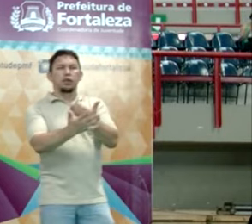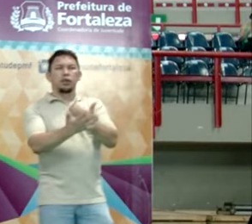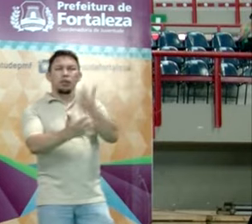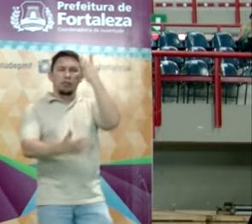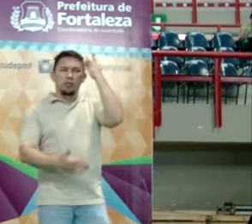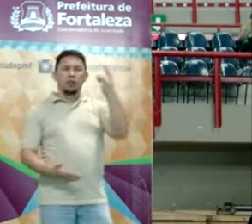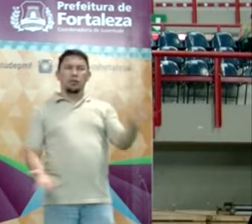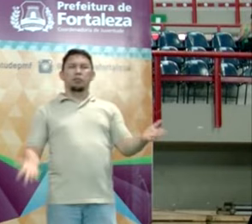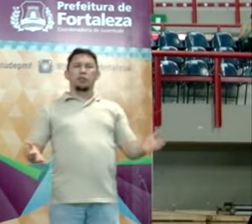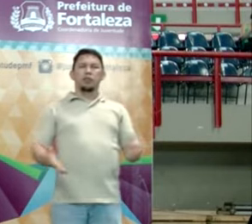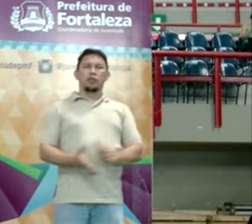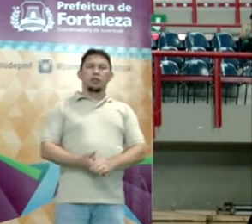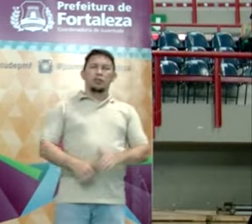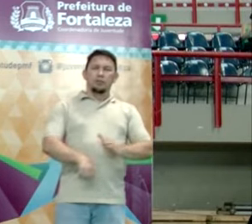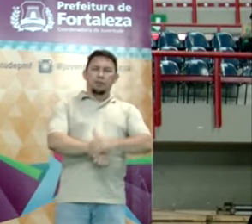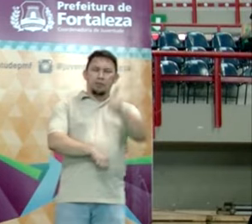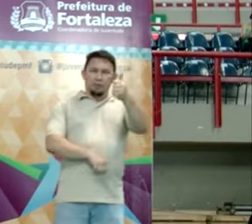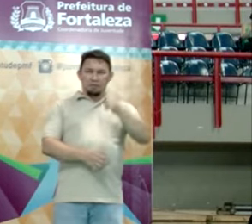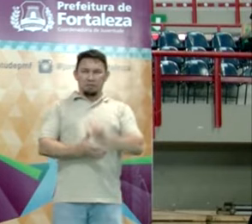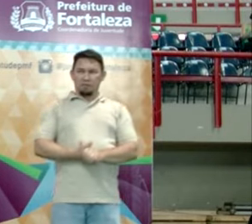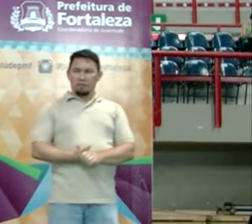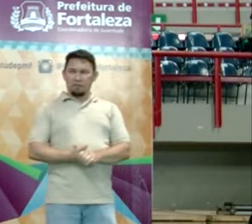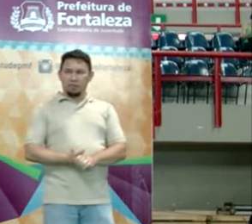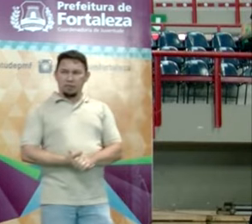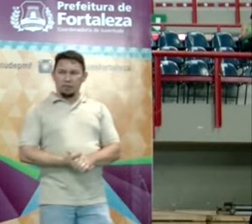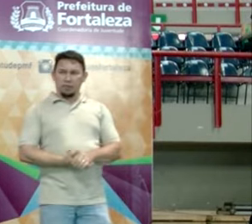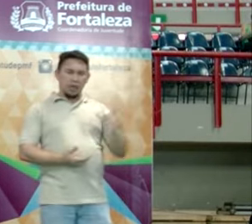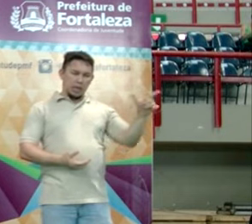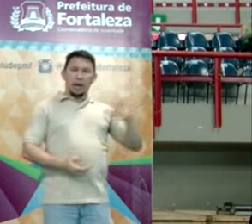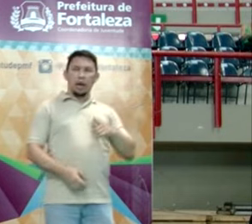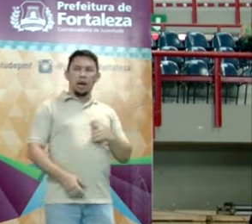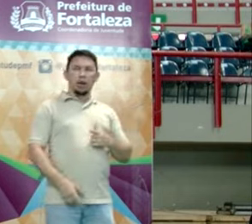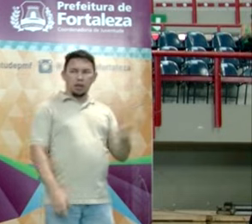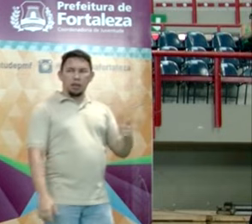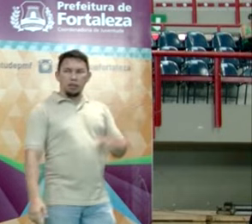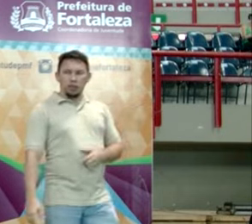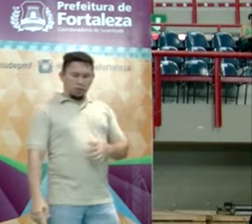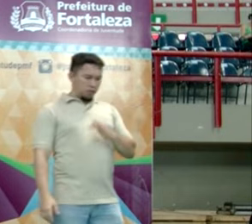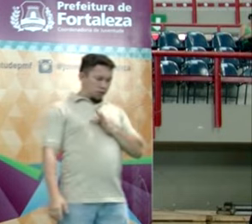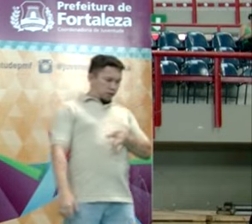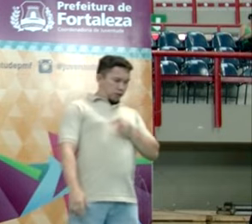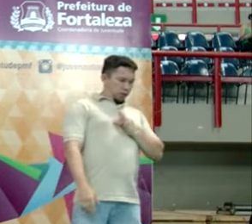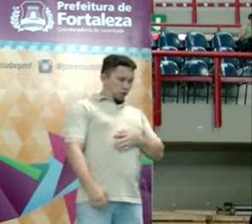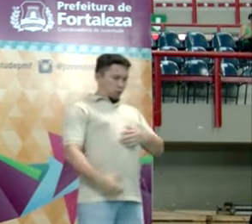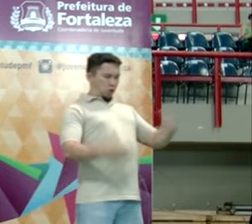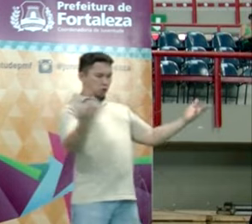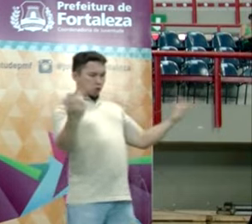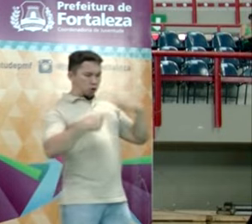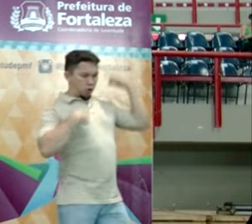amanhã. Para que coisa melhor? Ó, melhor do que assistir Faustão é.